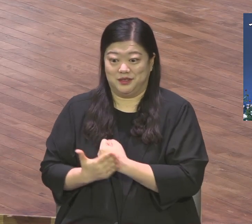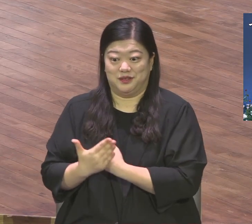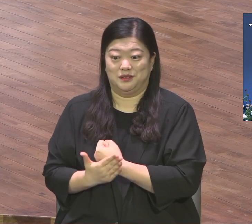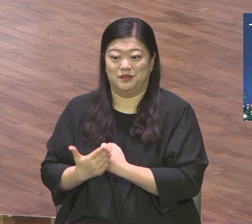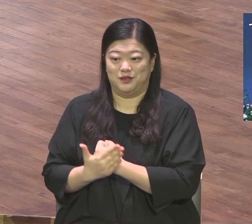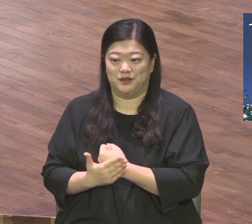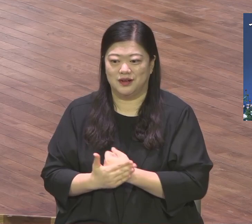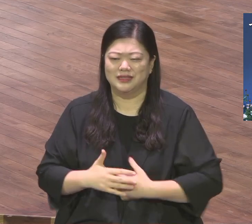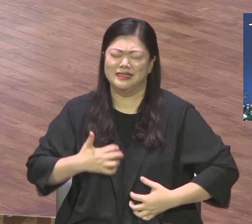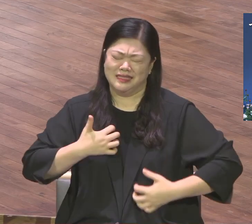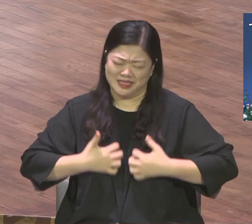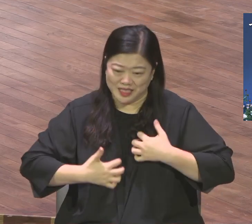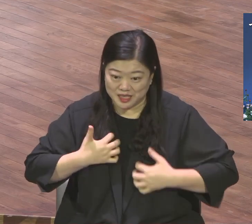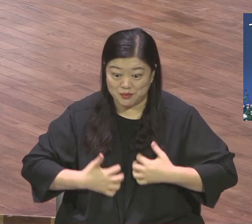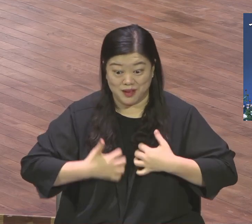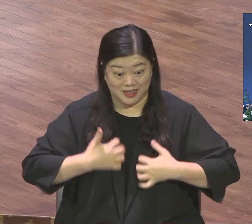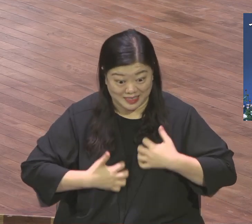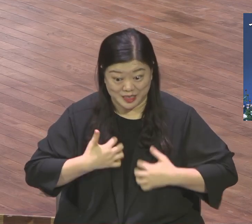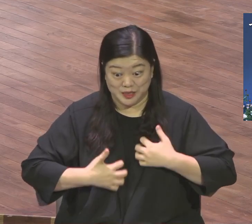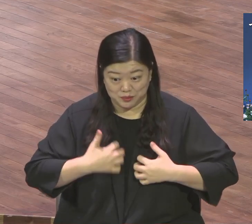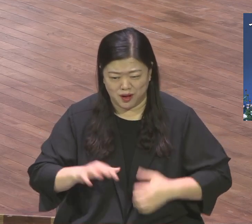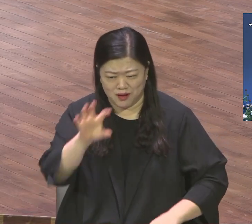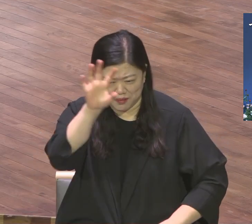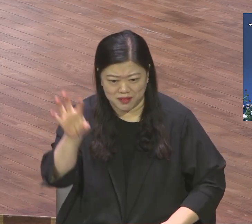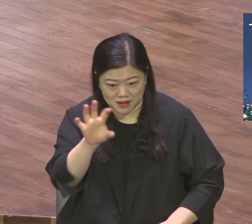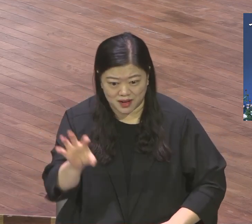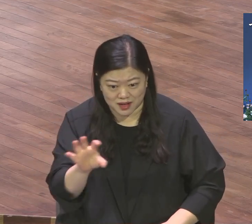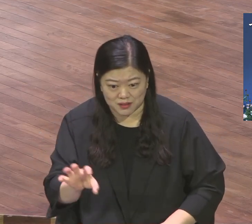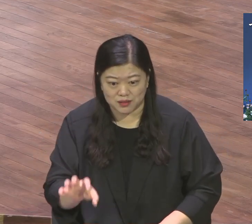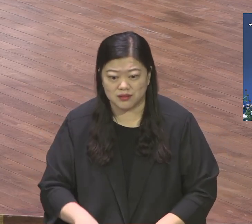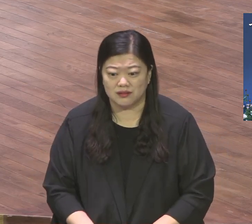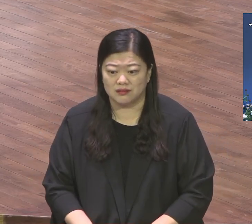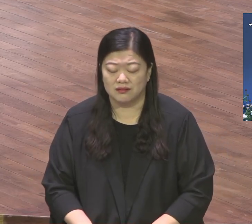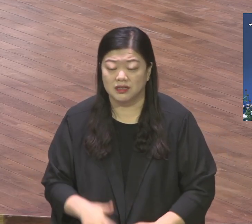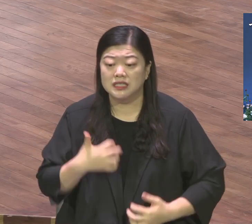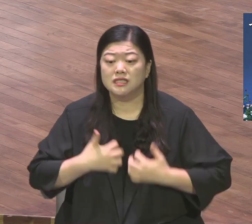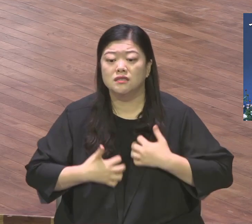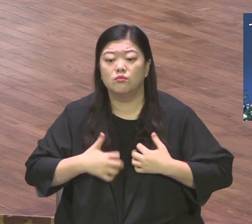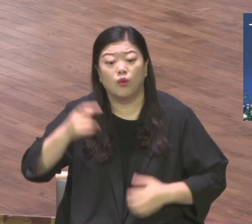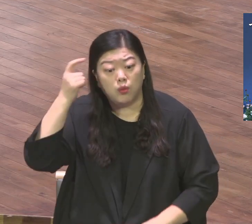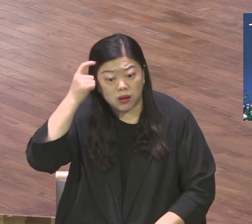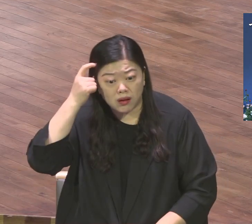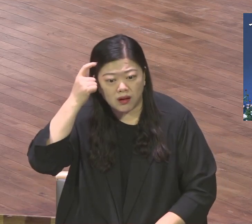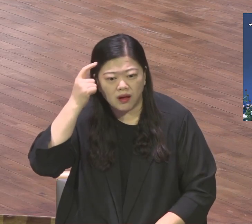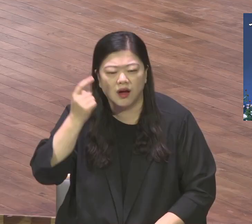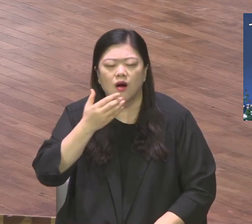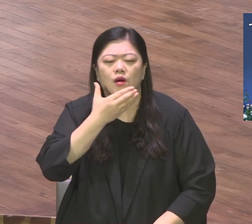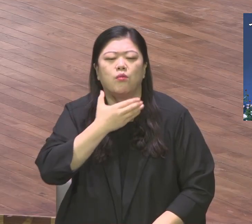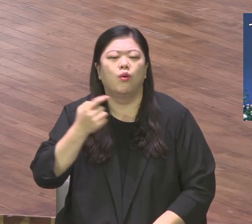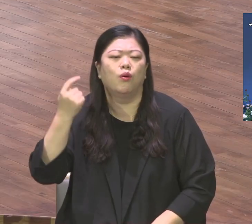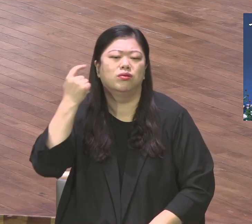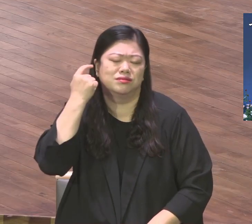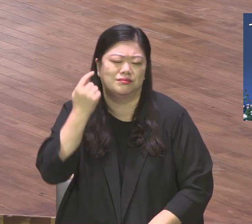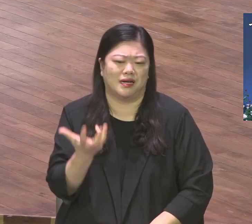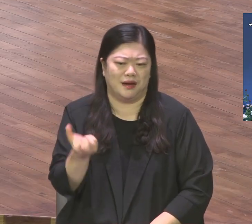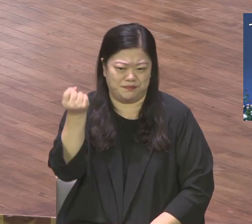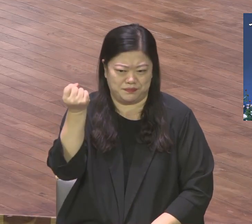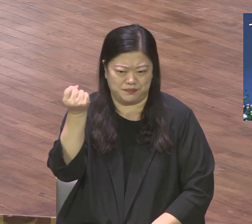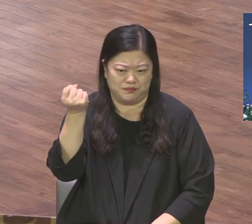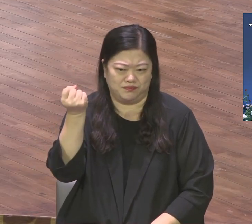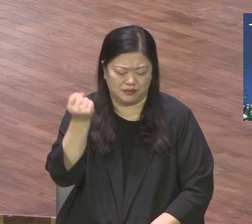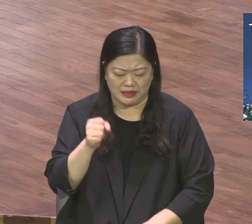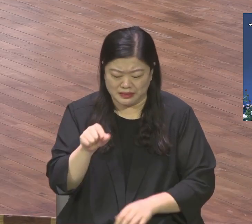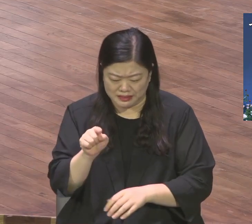장이었습니다. 기뻐하고 기뻐하라. 누가 기뻐하느냐? 복음 때문에 핍박받는 사람,